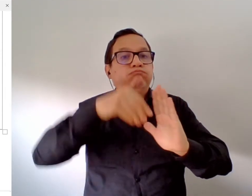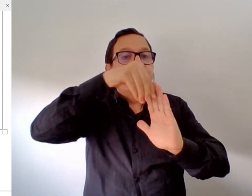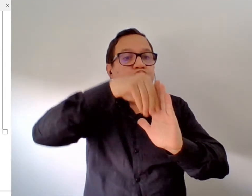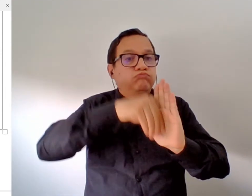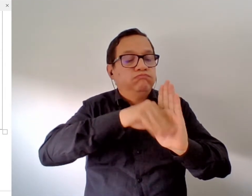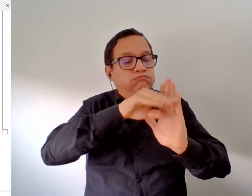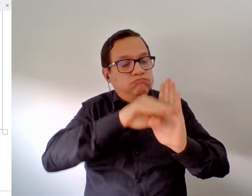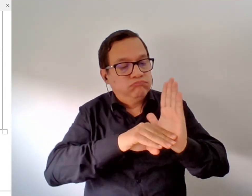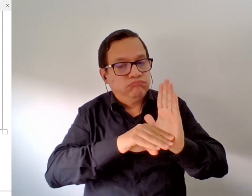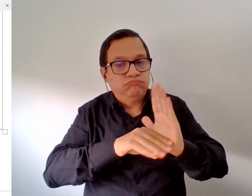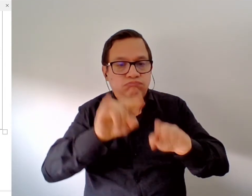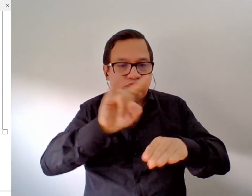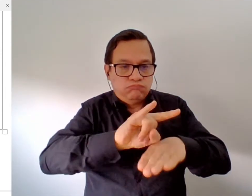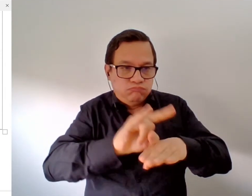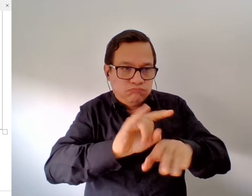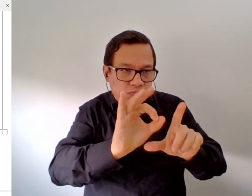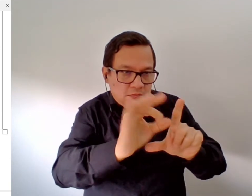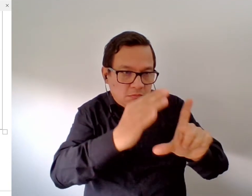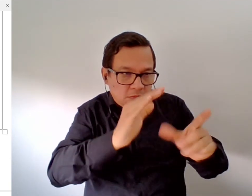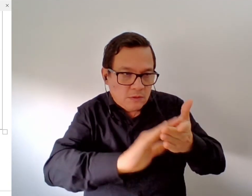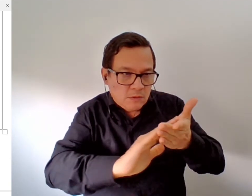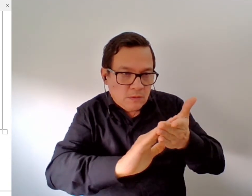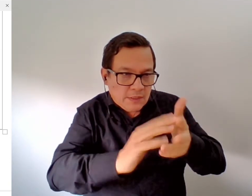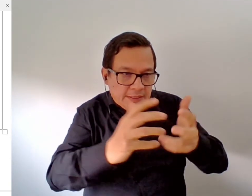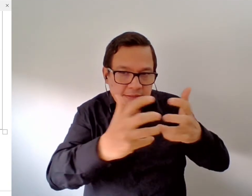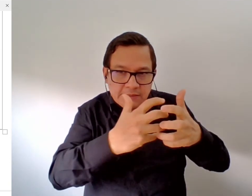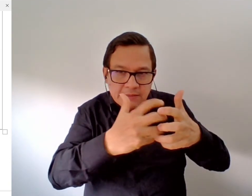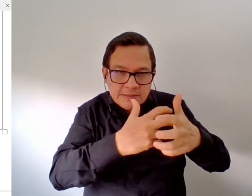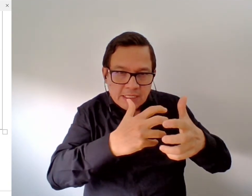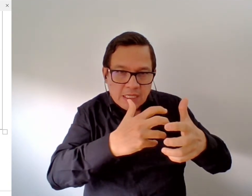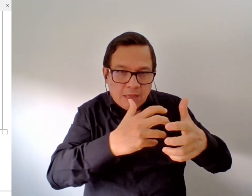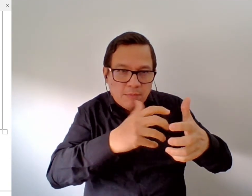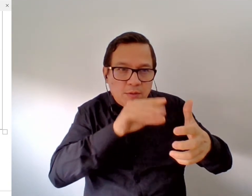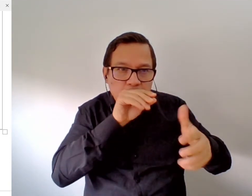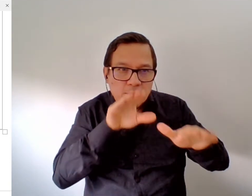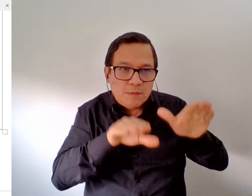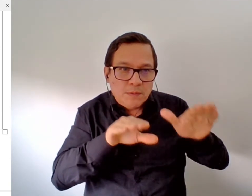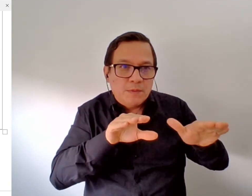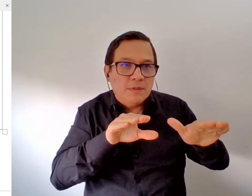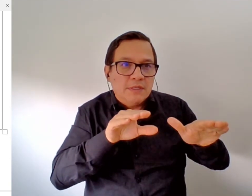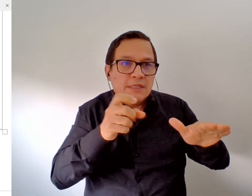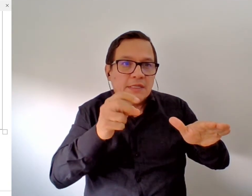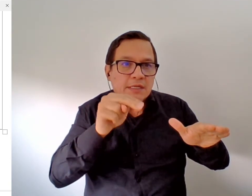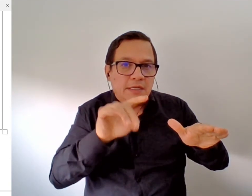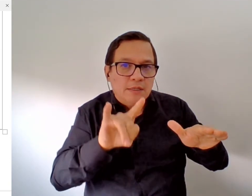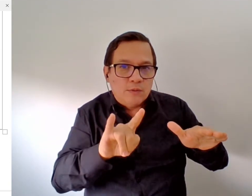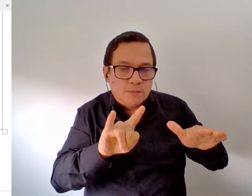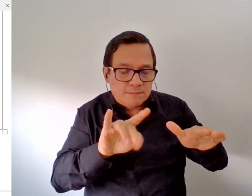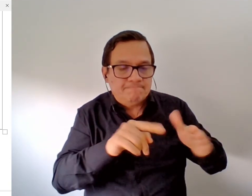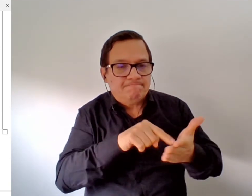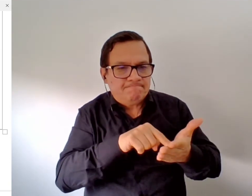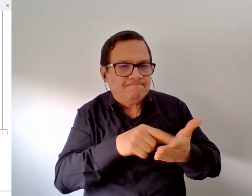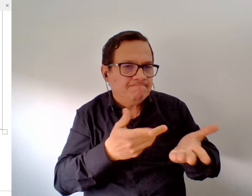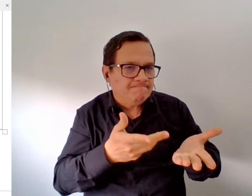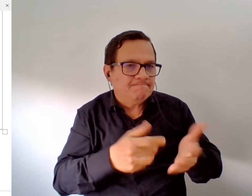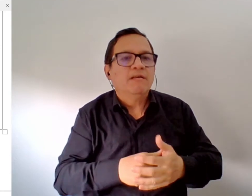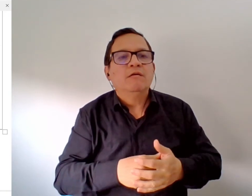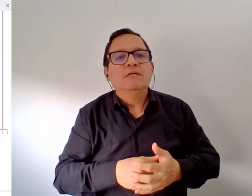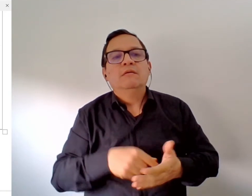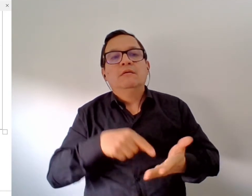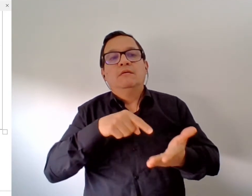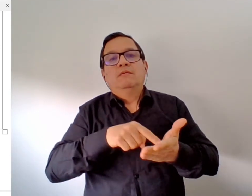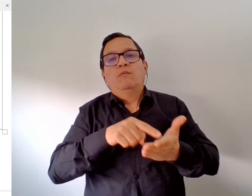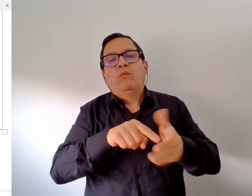Contenido, instalación y configuración del sistema operativo GNU/Linux.